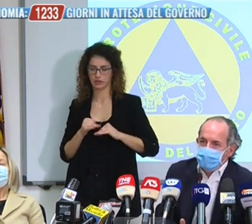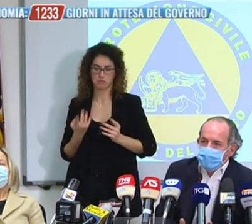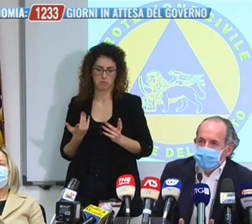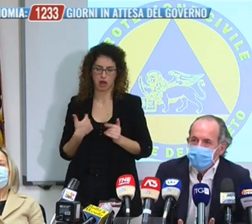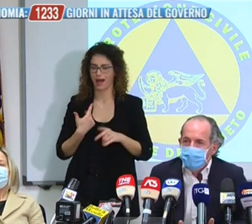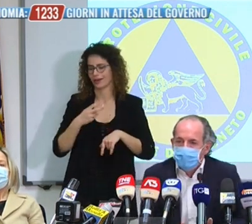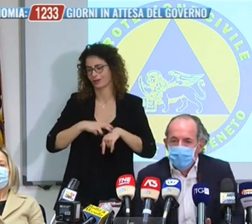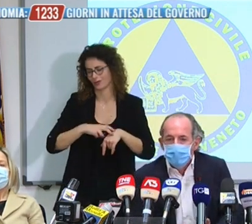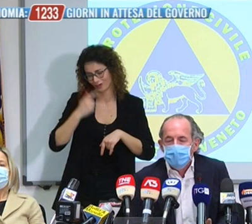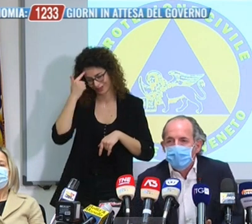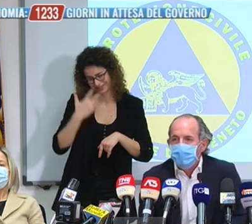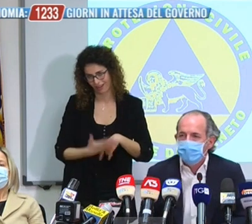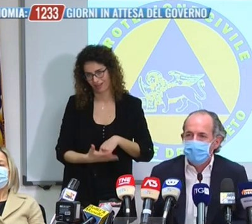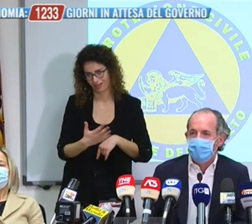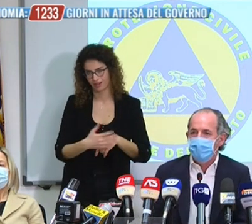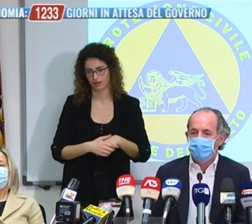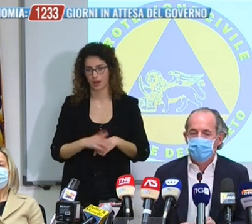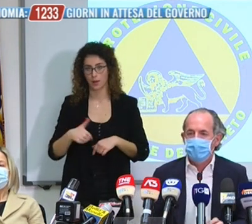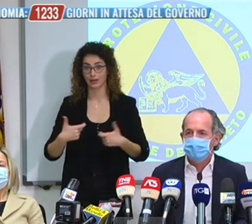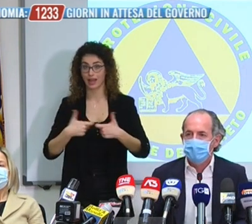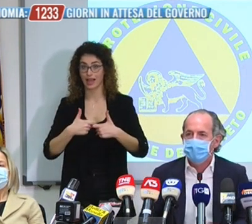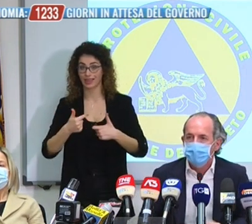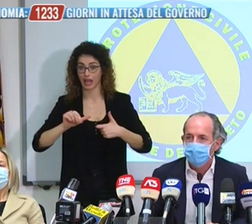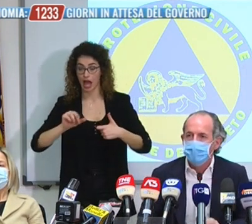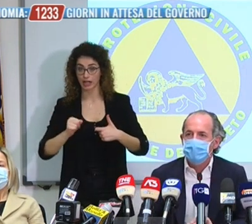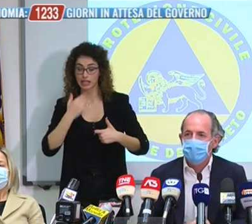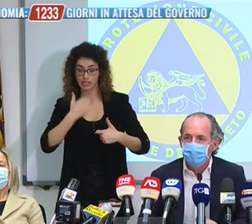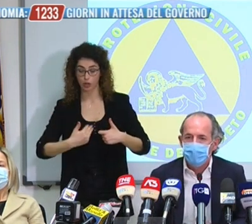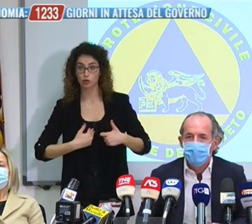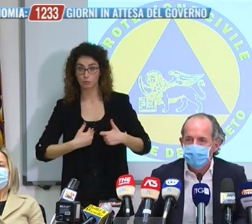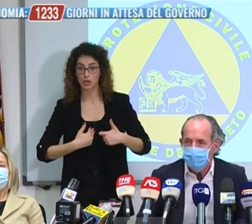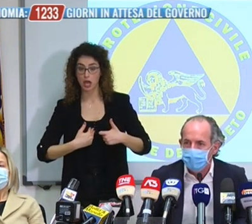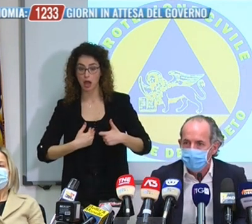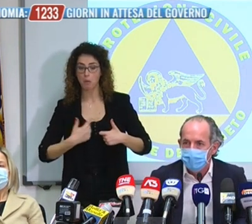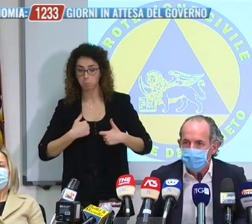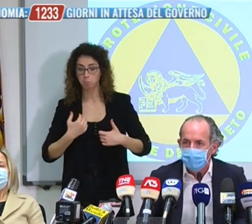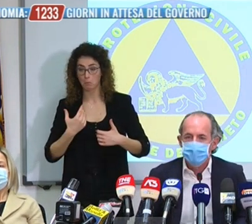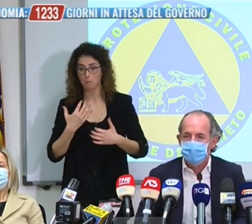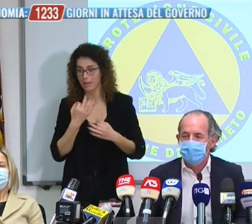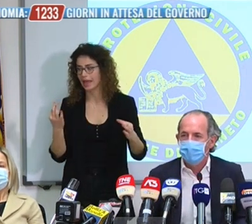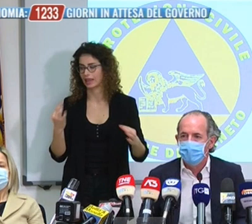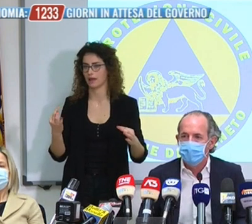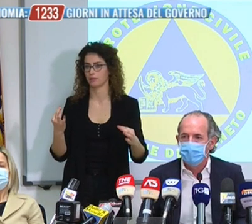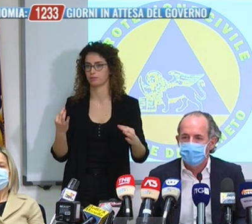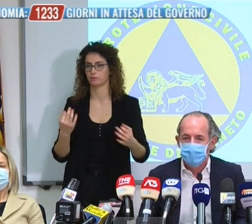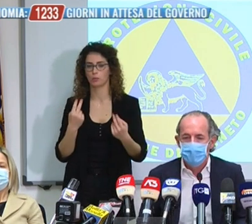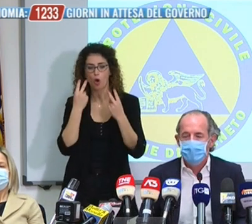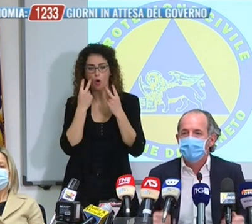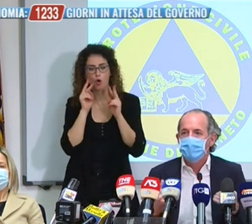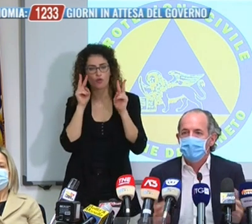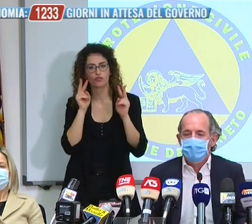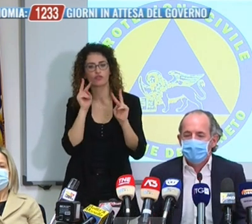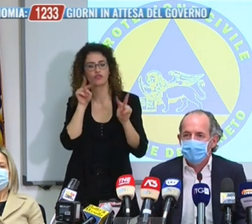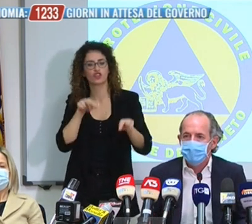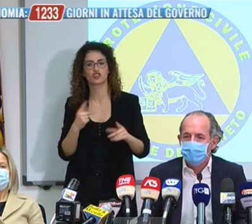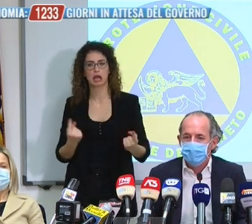che i medici sanno. Quindi il TAR ha fatto un'operazione secondo me utile e civile nel sospendere la vigile attesa, ma